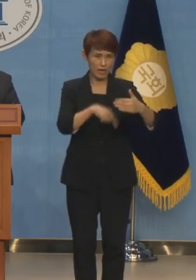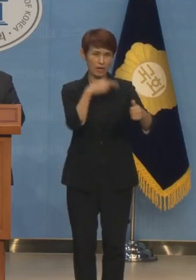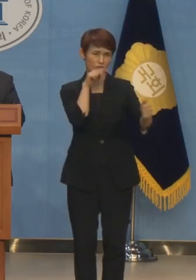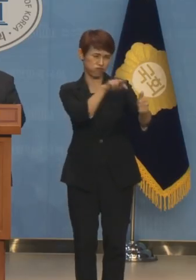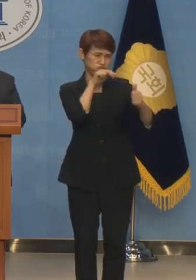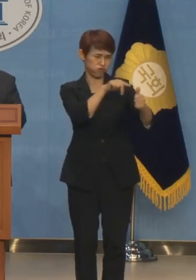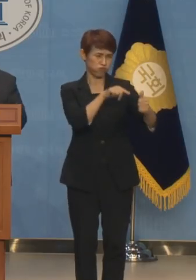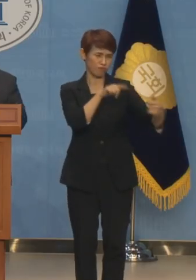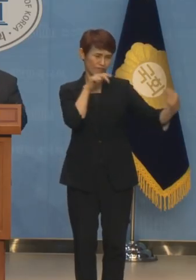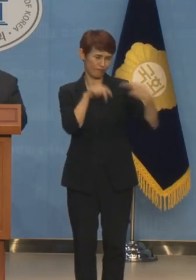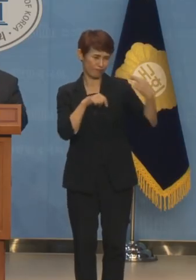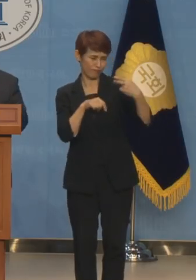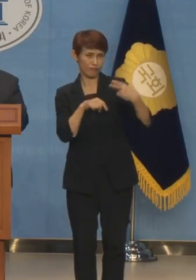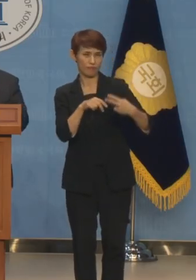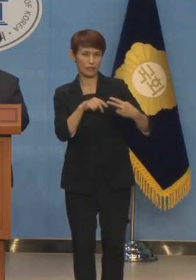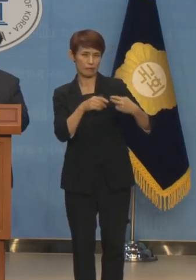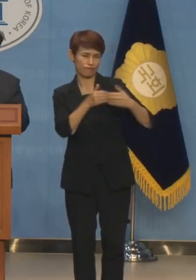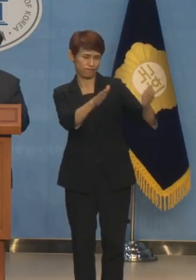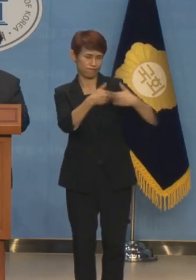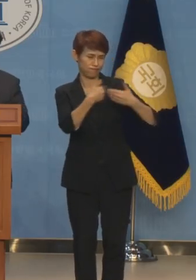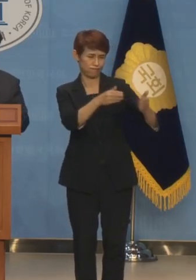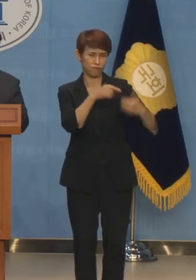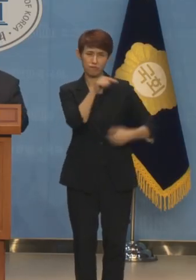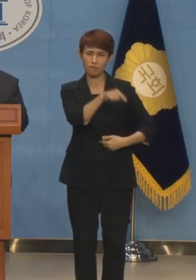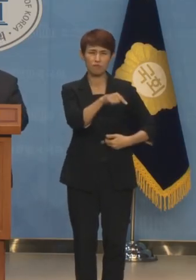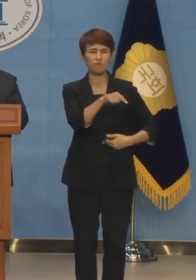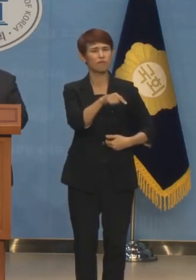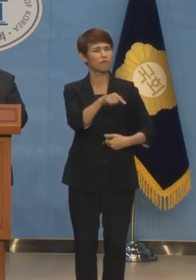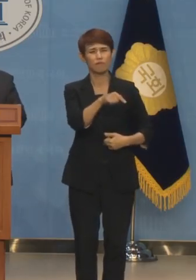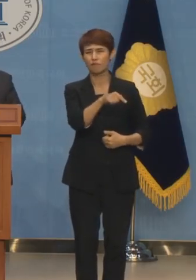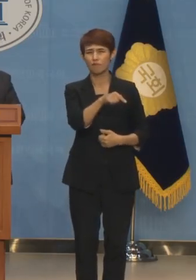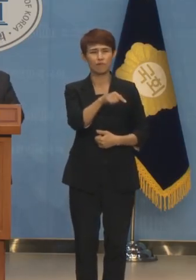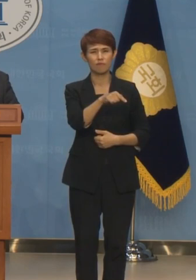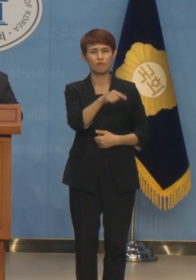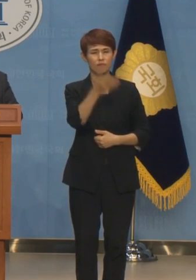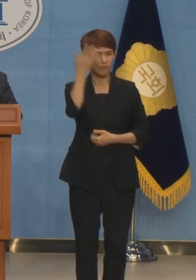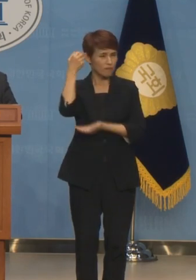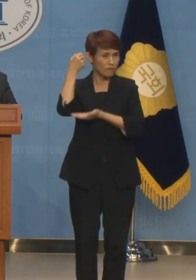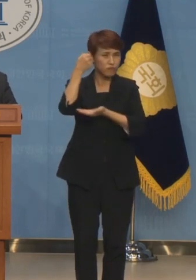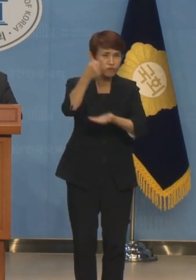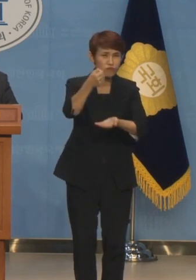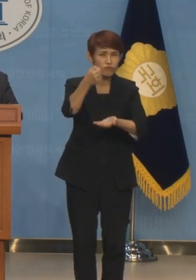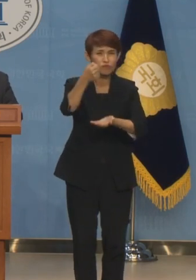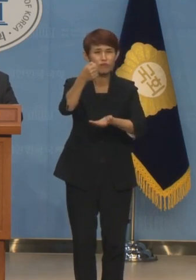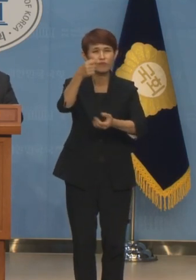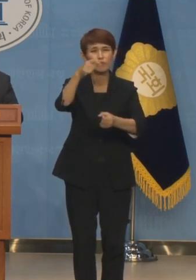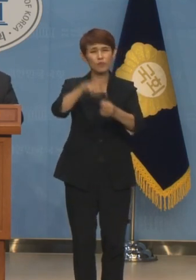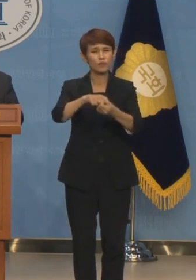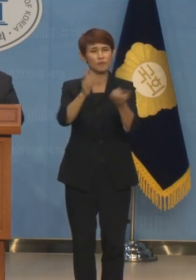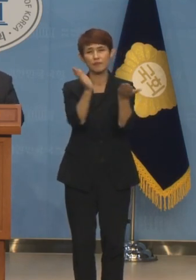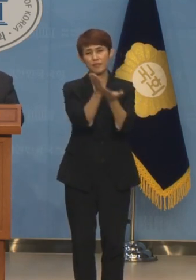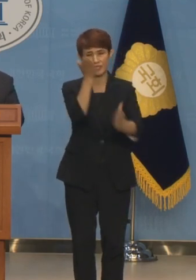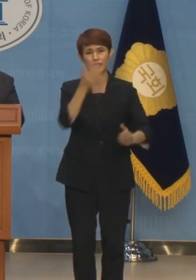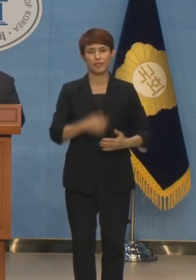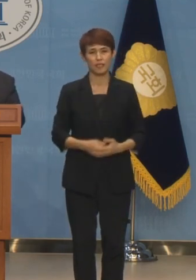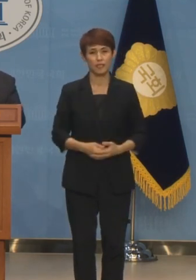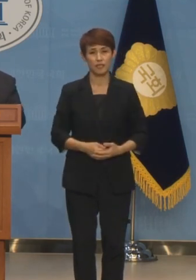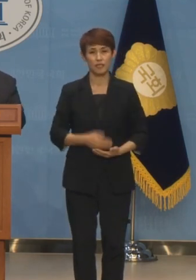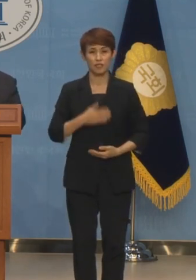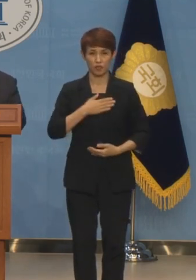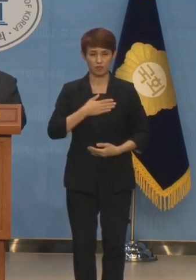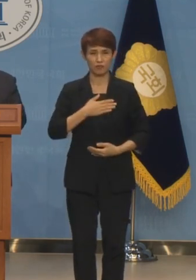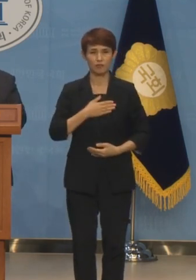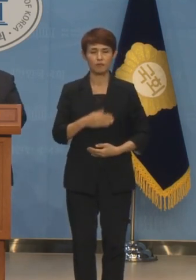비판하고 시비를 따지는 것은 진정한 보수가 나아갈 길이 아닙니다. 저는 총선